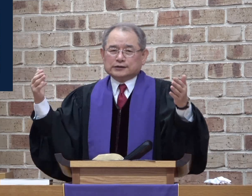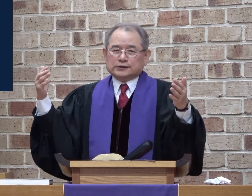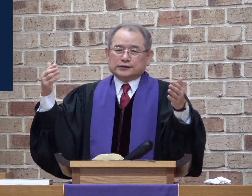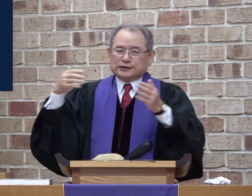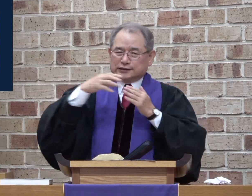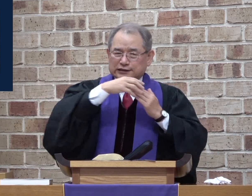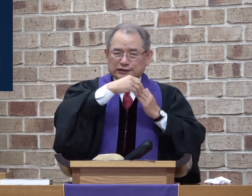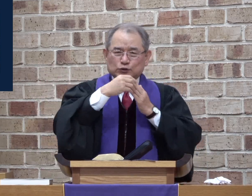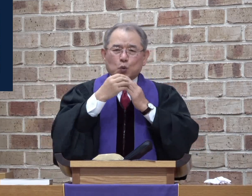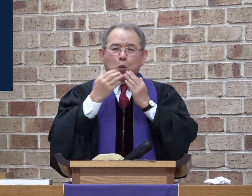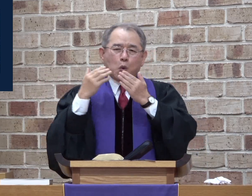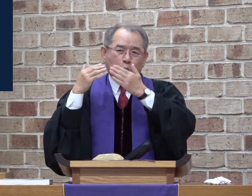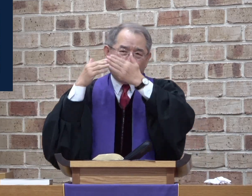하나님께서 인도하셨을 때에